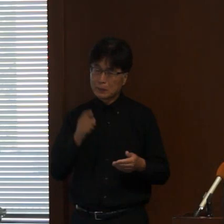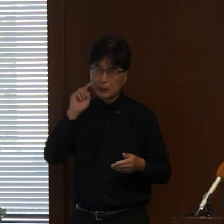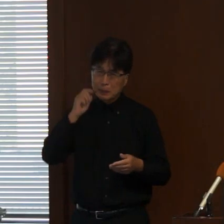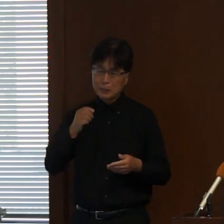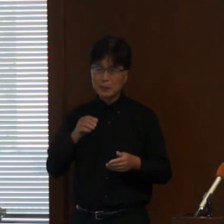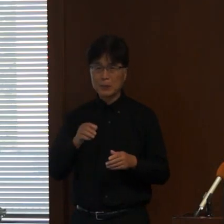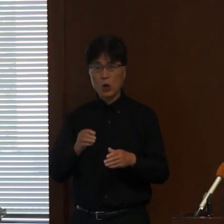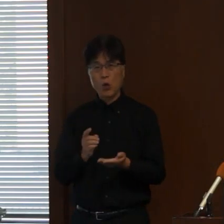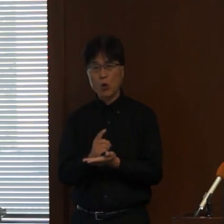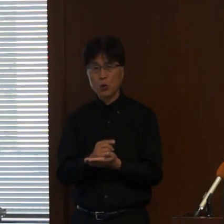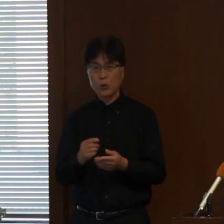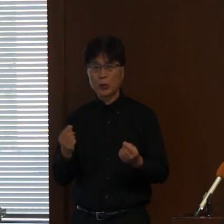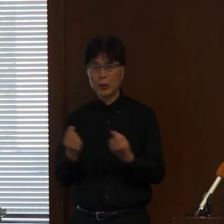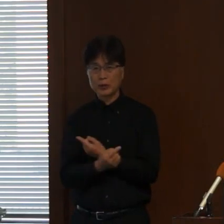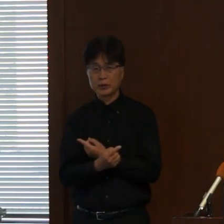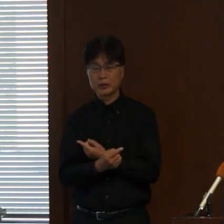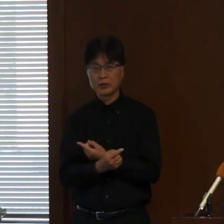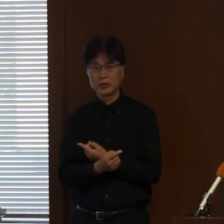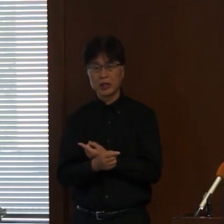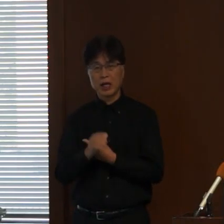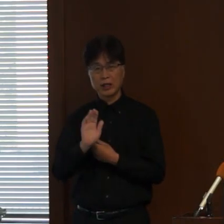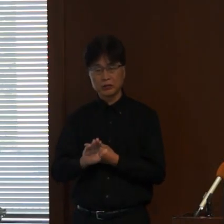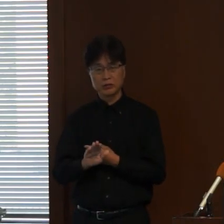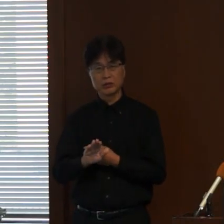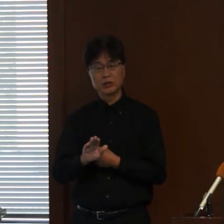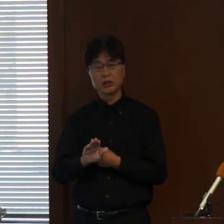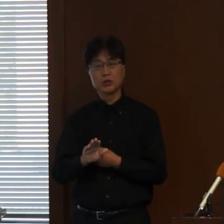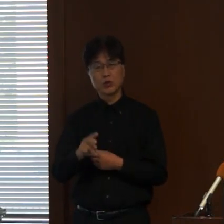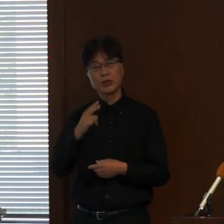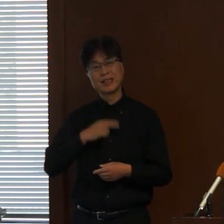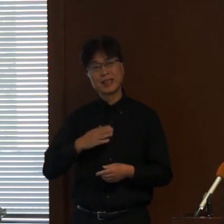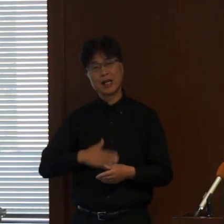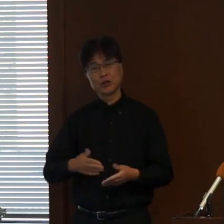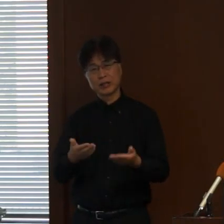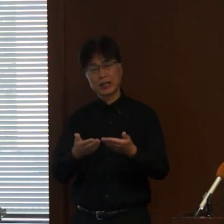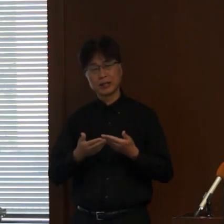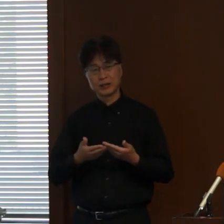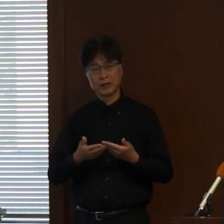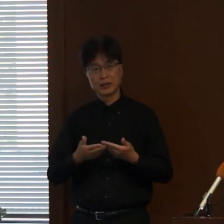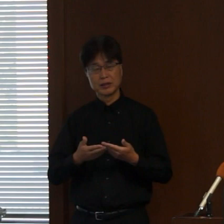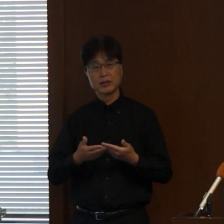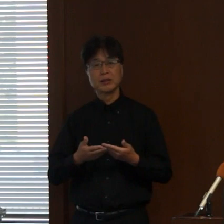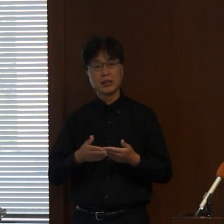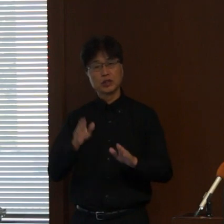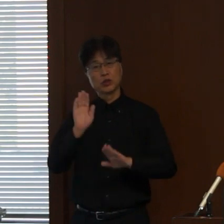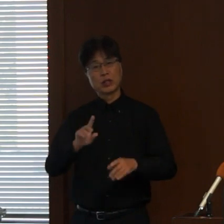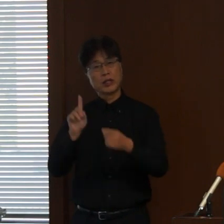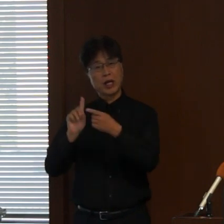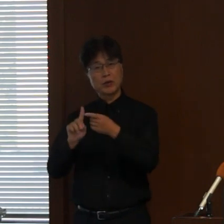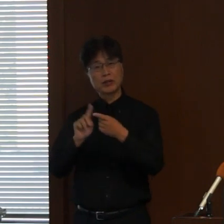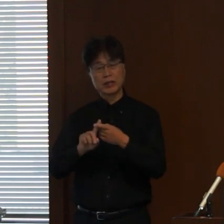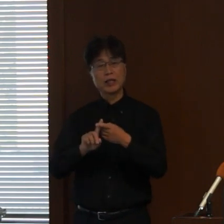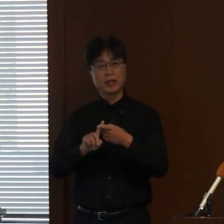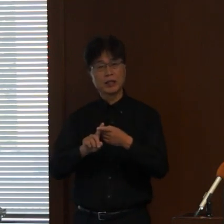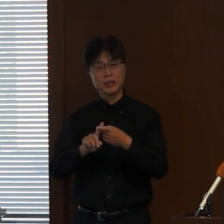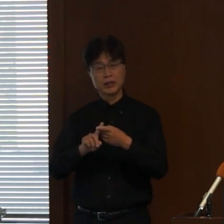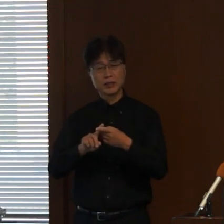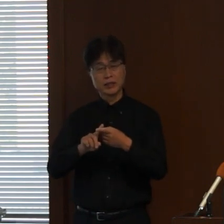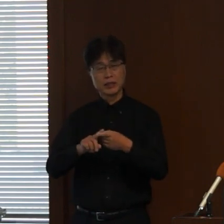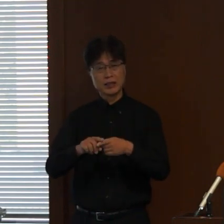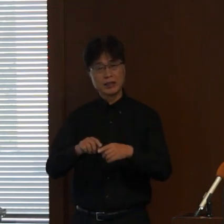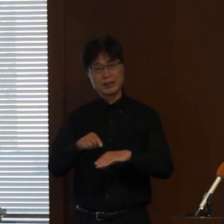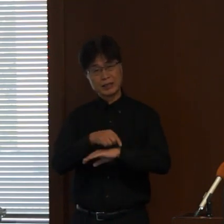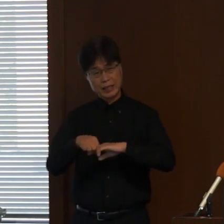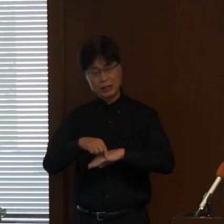ざるを得ないというところについてはご理解もいただきながら、しっかりとこの臨機応変な予算編成